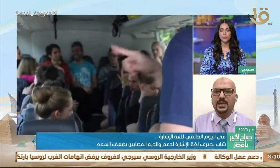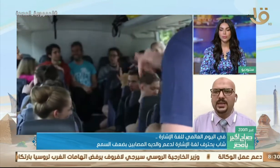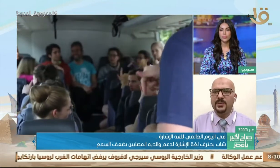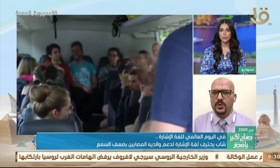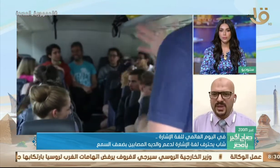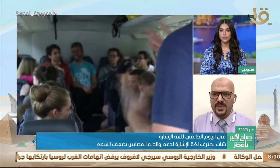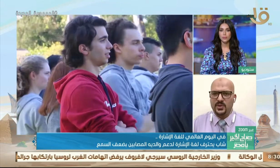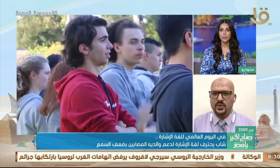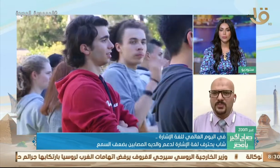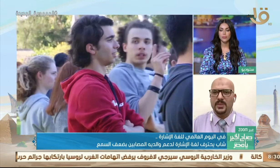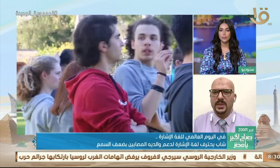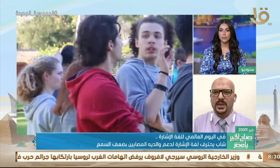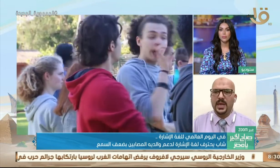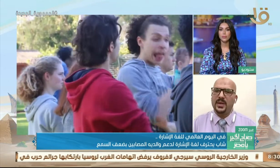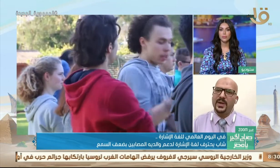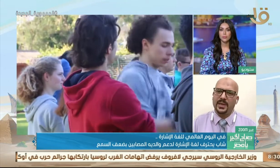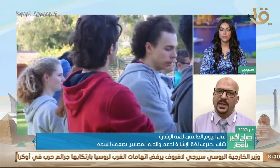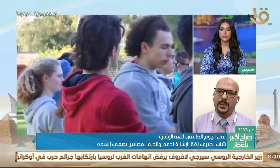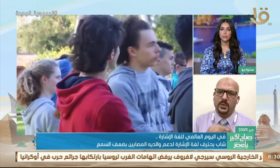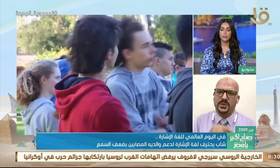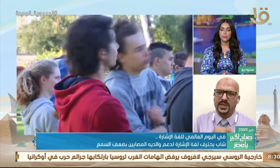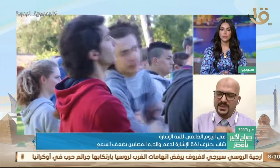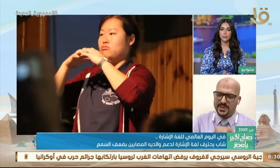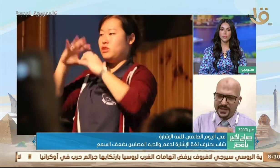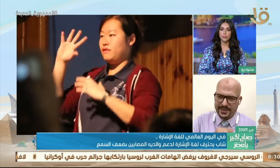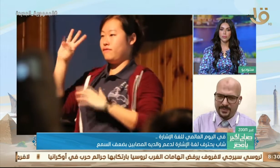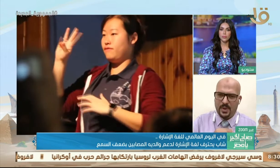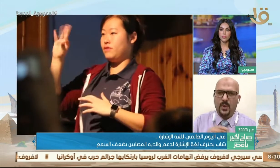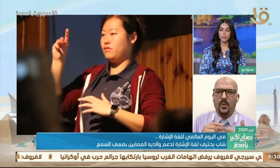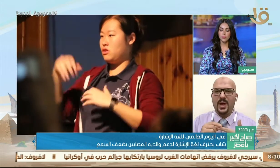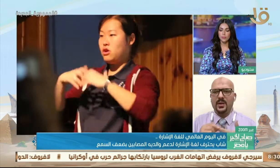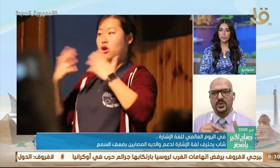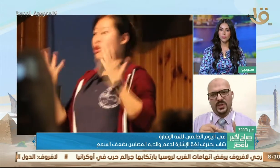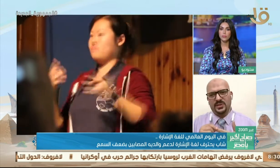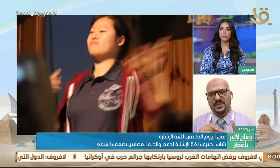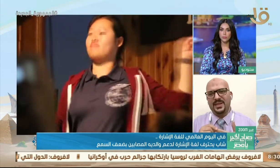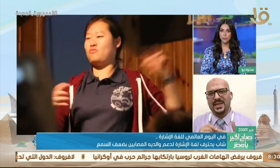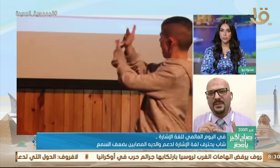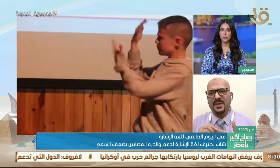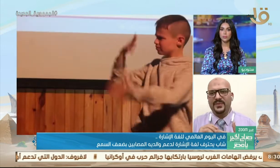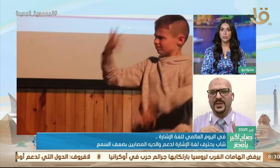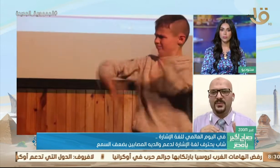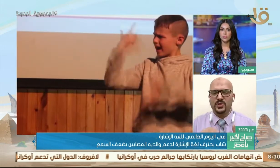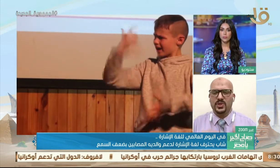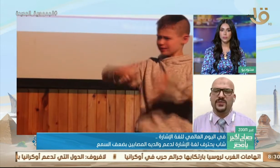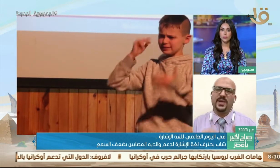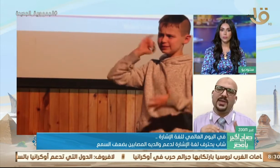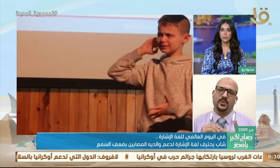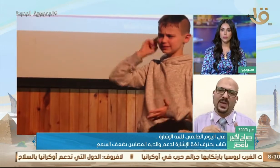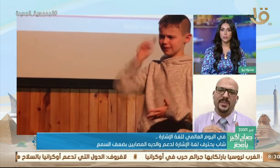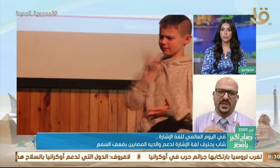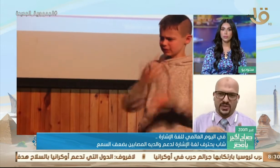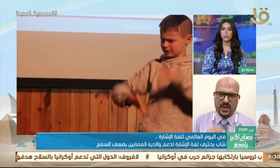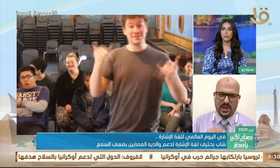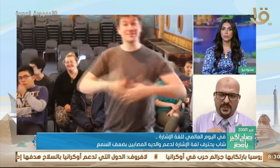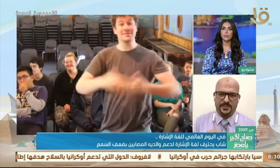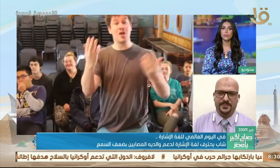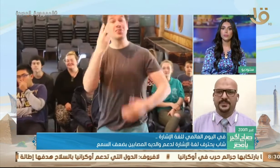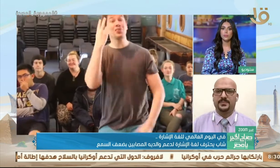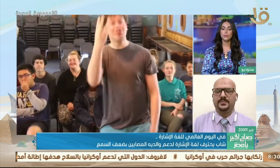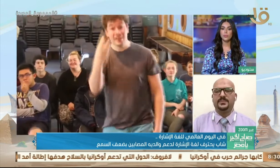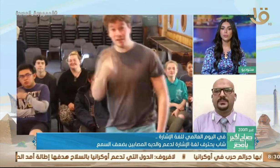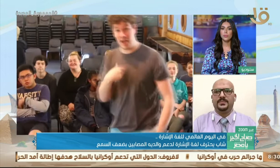جدا لمجتمع السم، ألا وهي جزئية التعليم وجزئية الترجمة في المستشفيات والأماكن